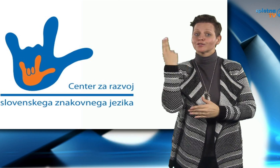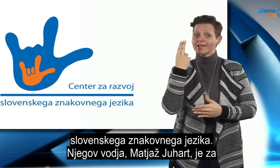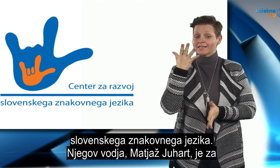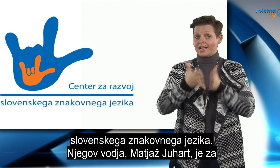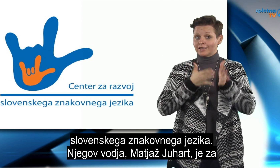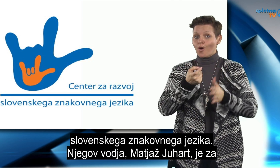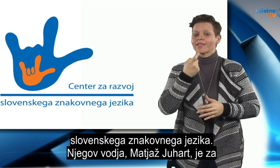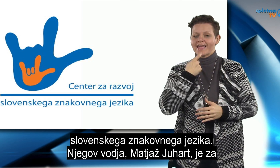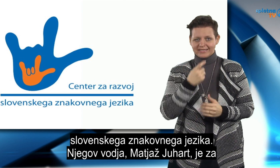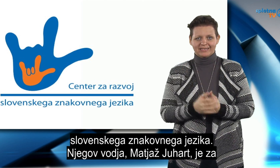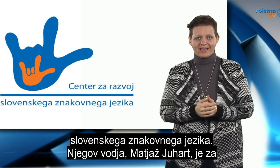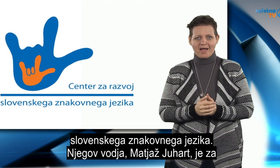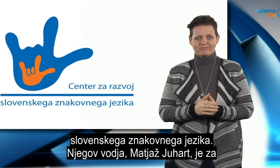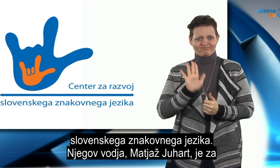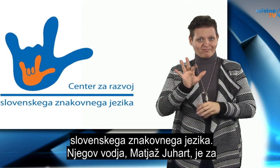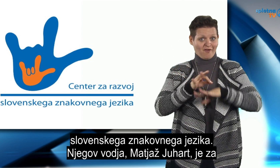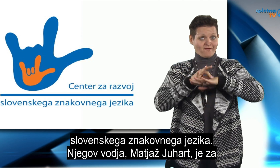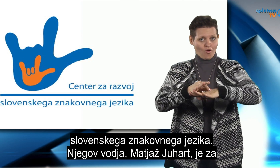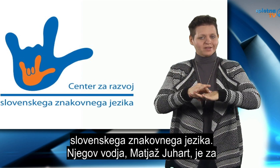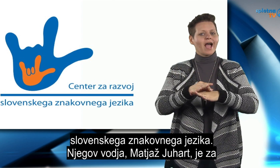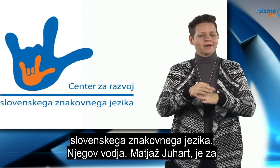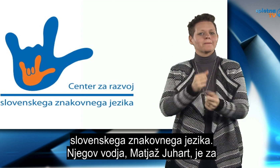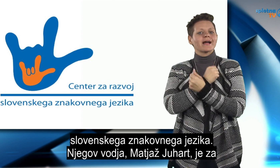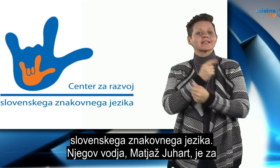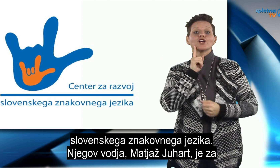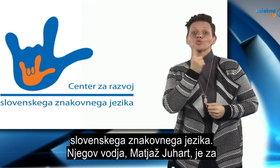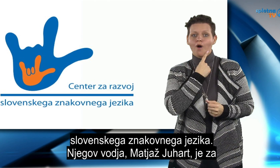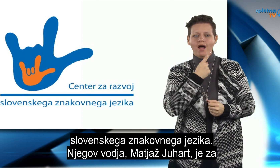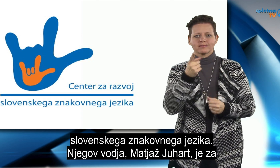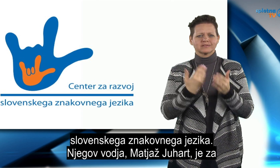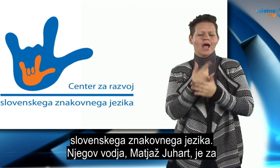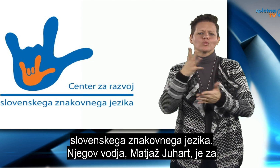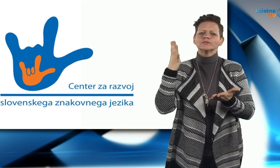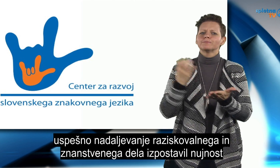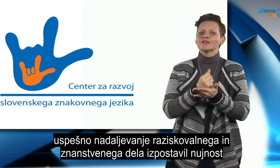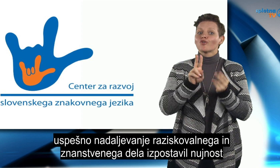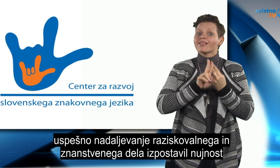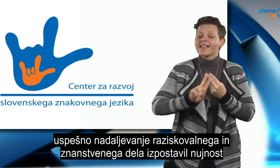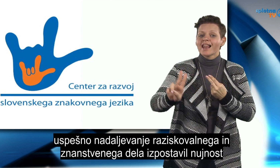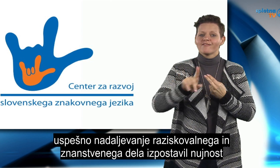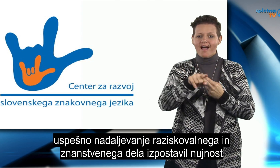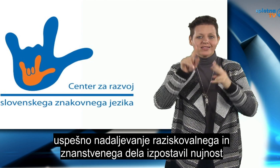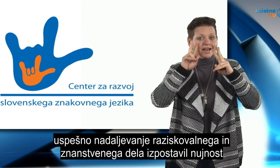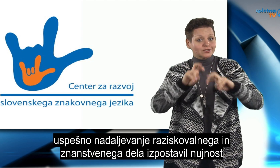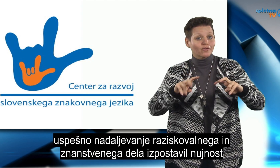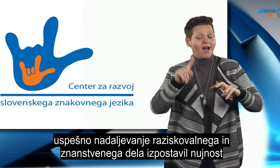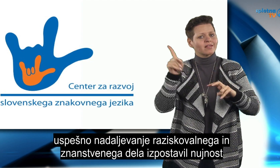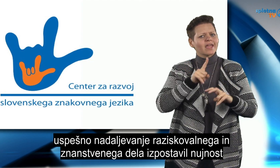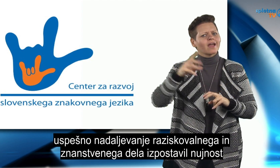za razvoj slovenskega znakovnega jezika. Njegov vodja, Matjaž Juhart, je za uspešno nadaljevanje